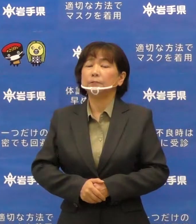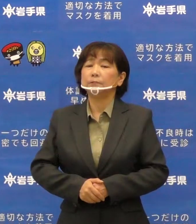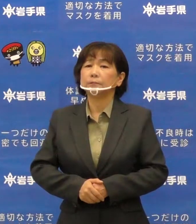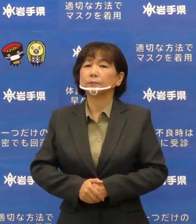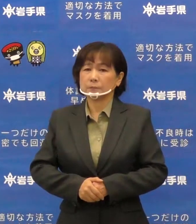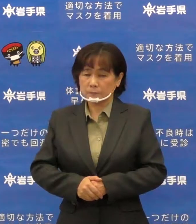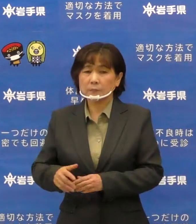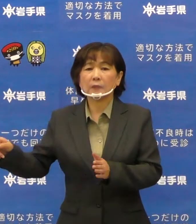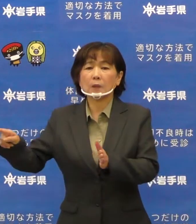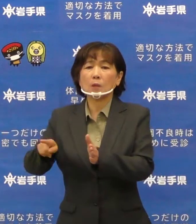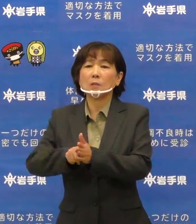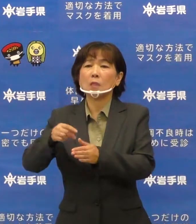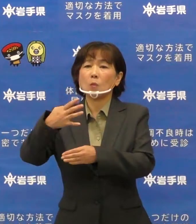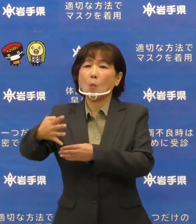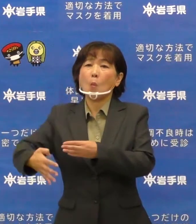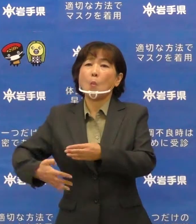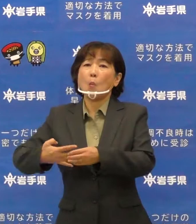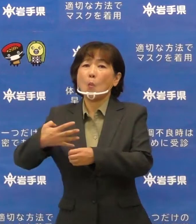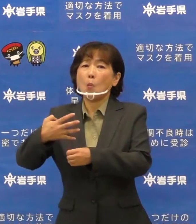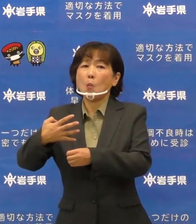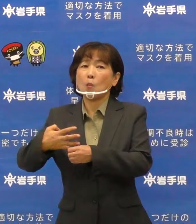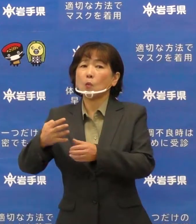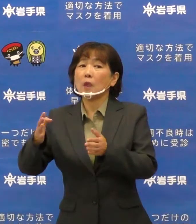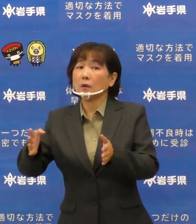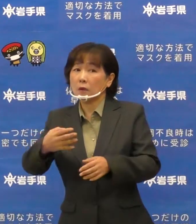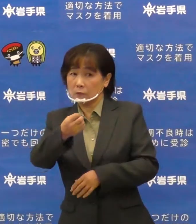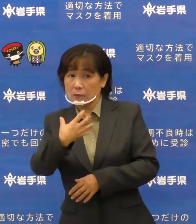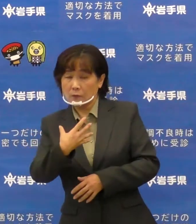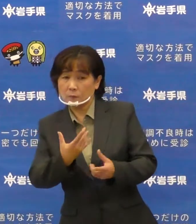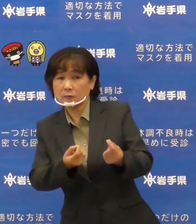この4年間って言いましたっけ、